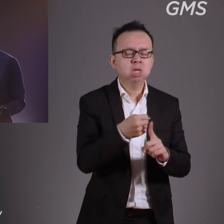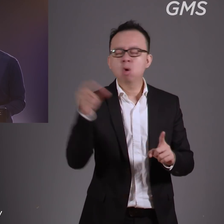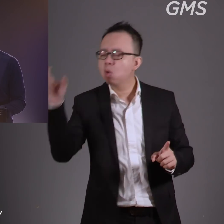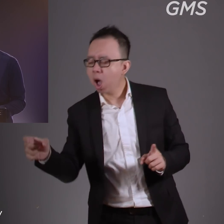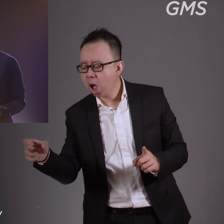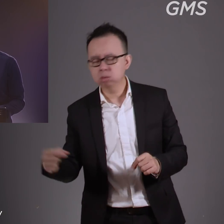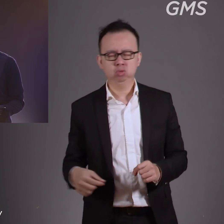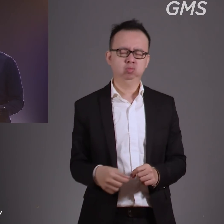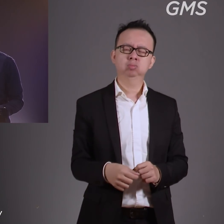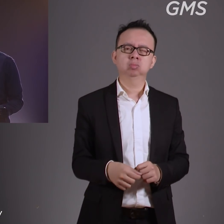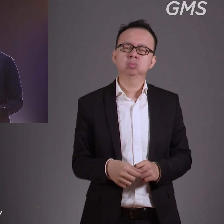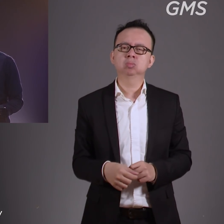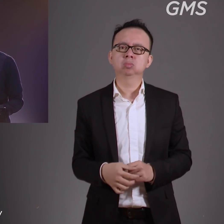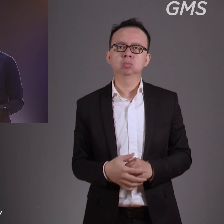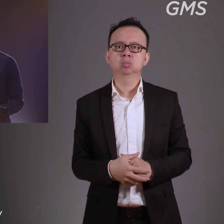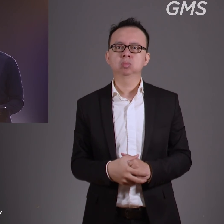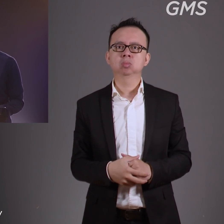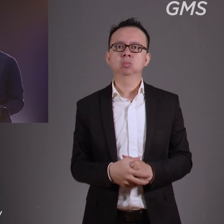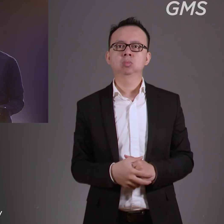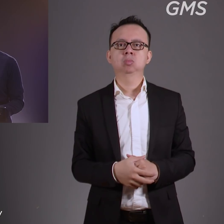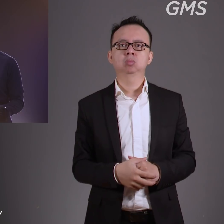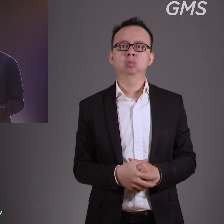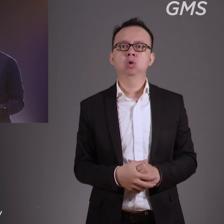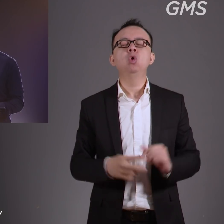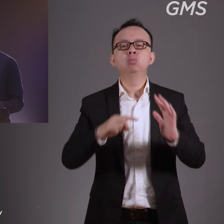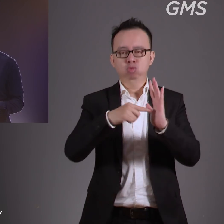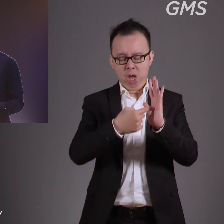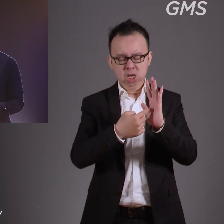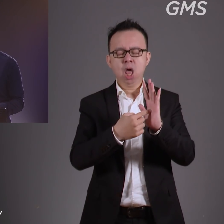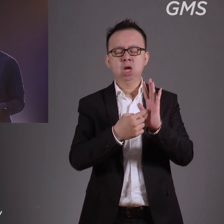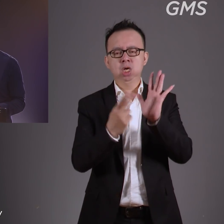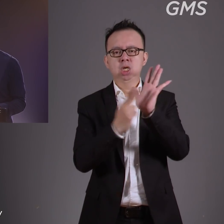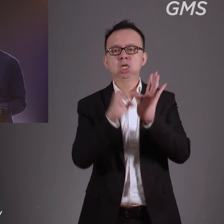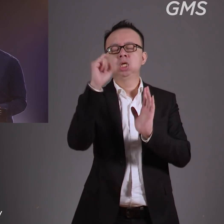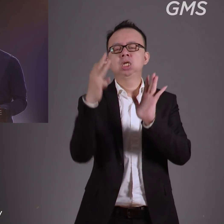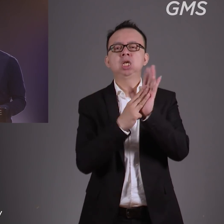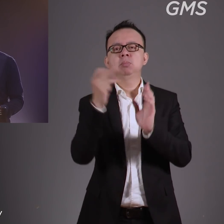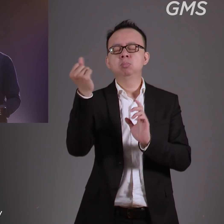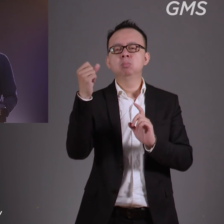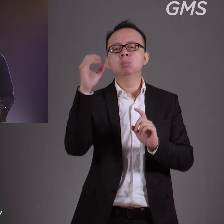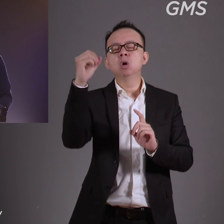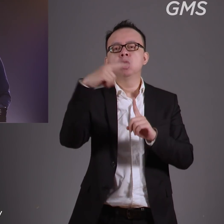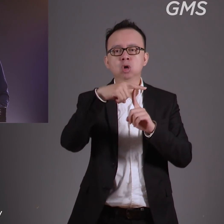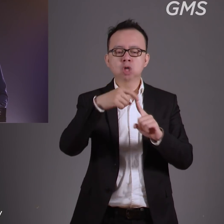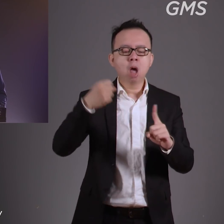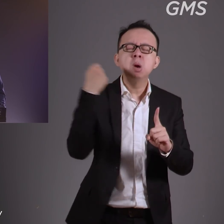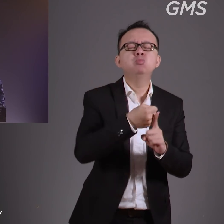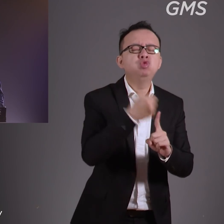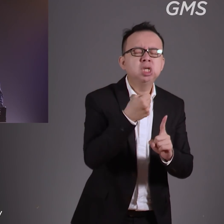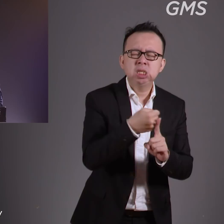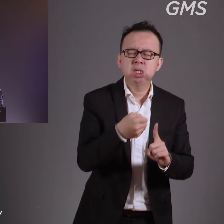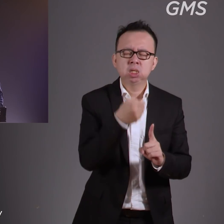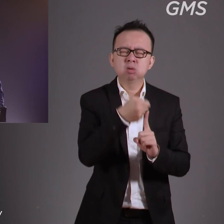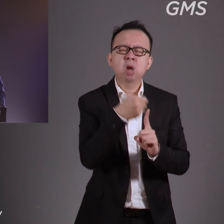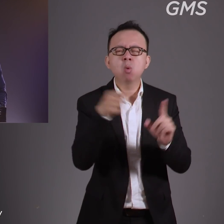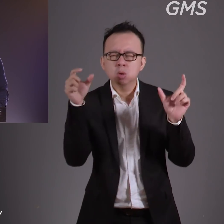Terjadi revival setan. Mulailah Nimrod menganiaya orang-orang yang tidak bersalah. Dan membuat proyek-proyek yang tidak takut